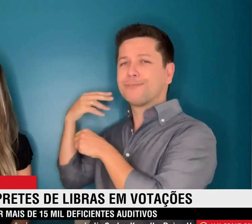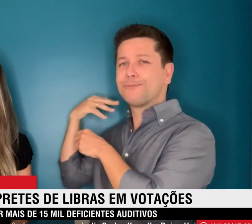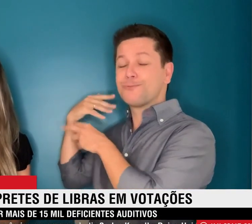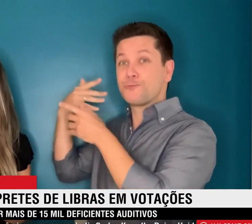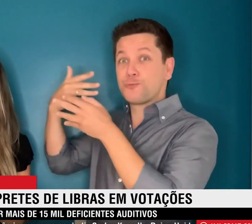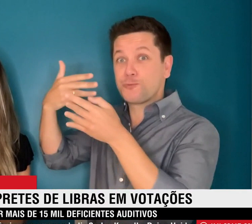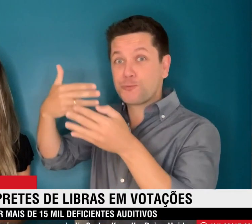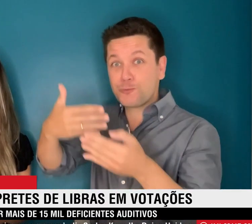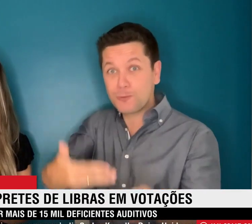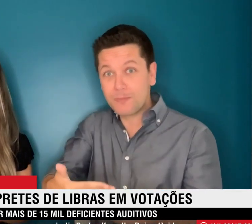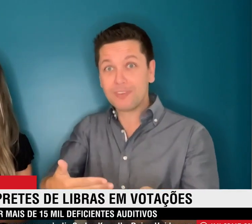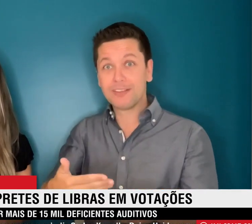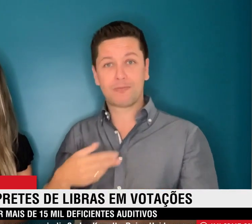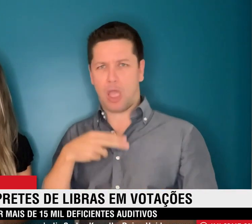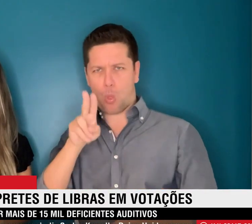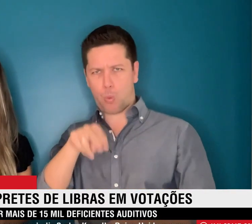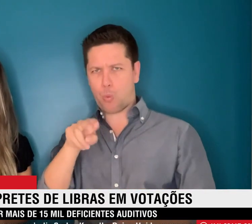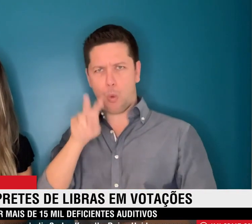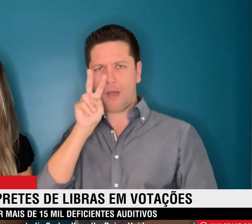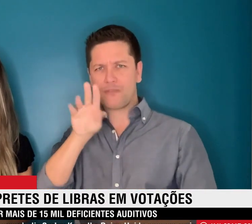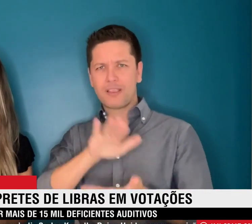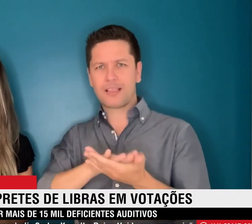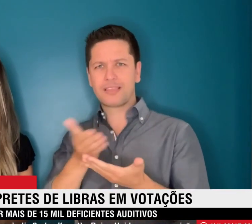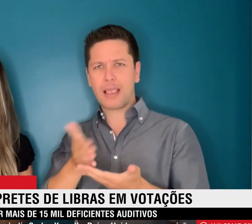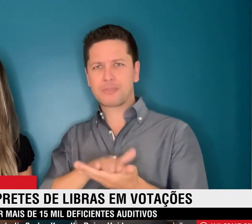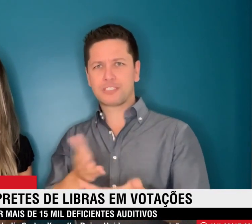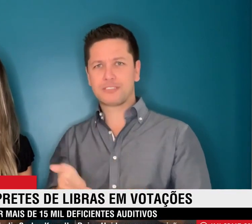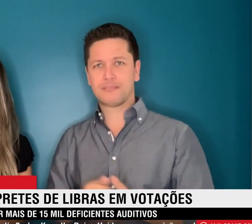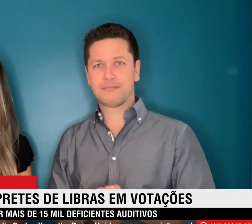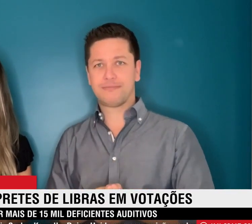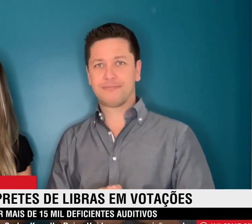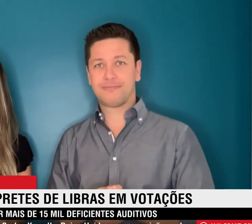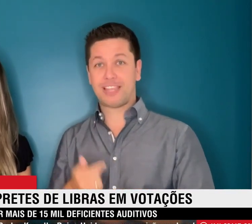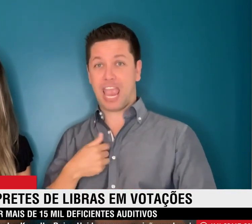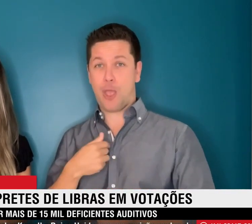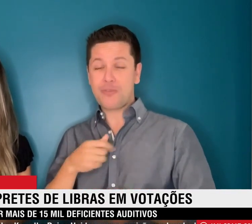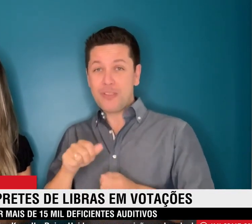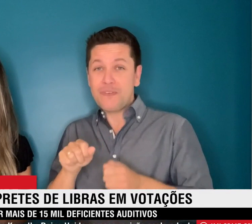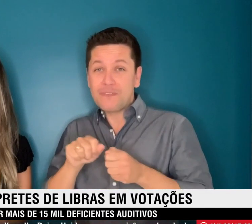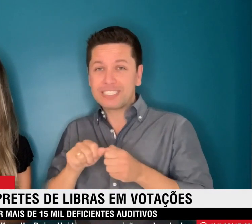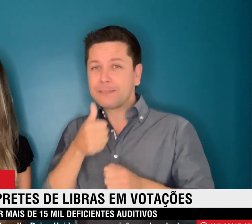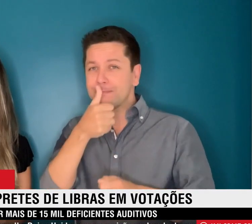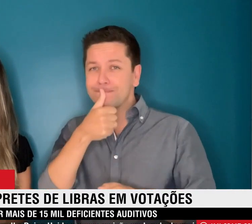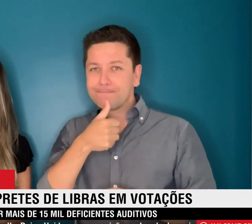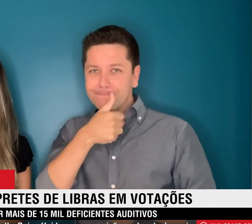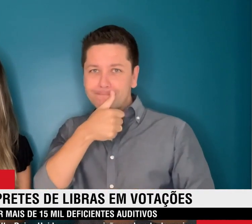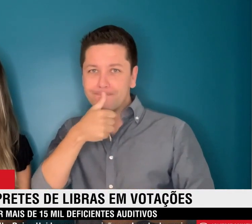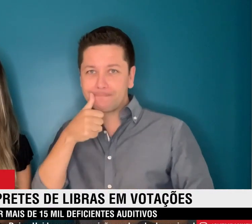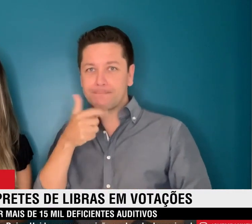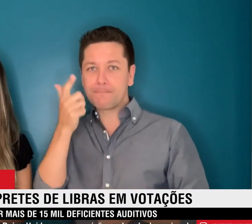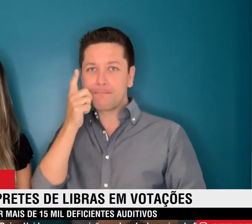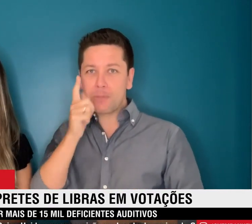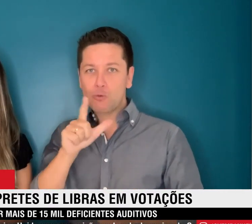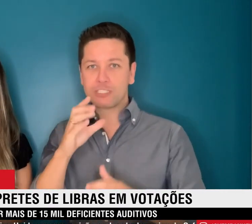falta de intérpretes podem dificultar na hora e eu sempre fui votar eu nunca vi Craft